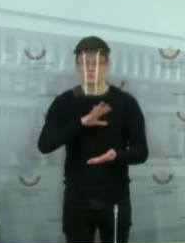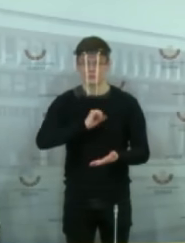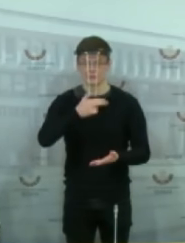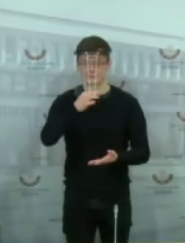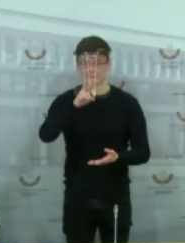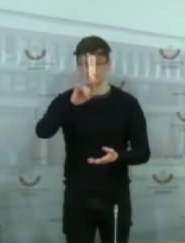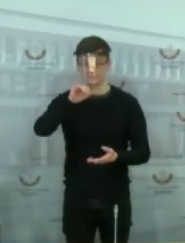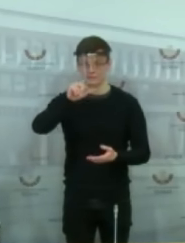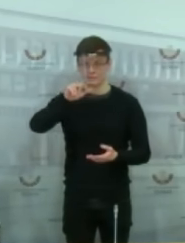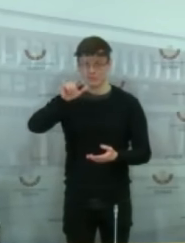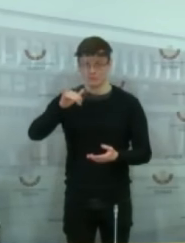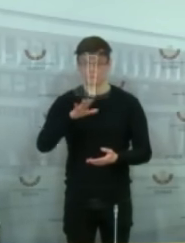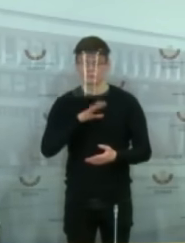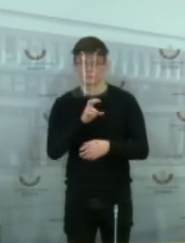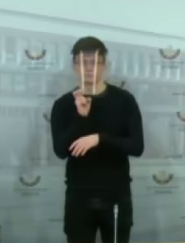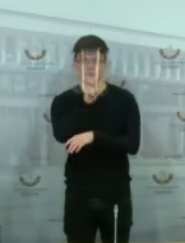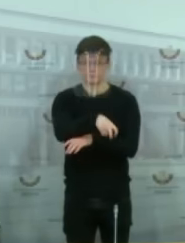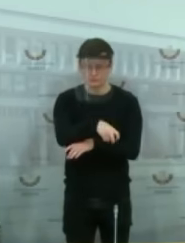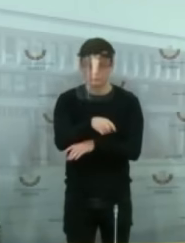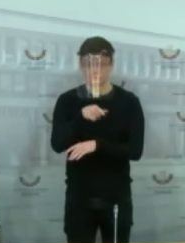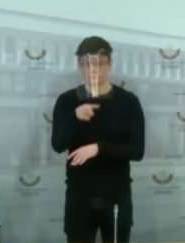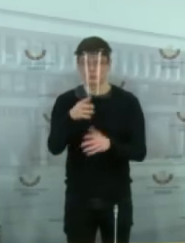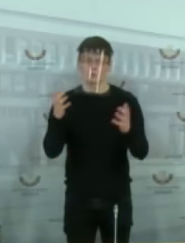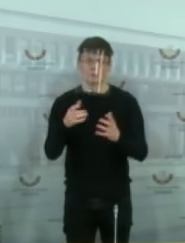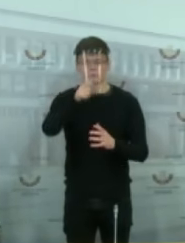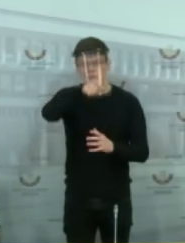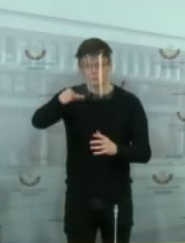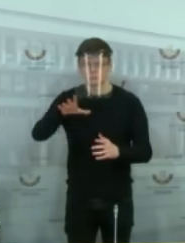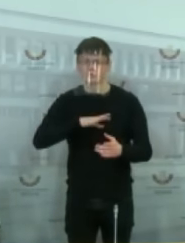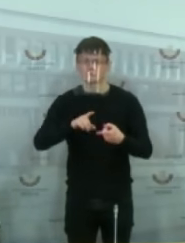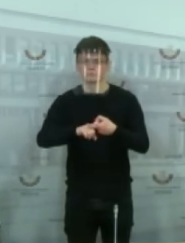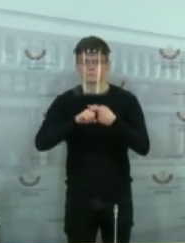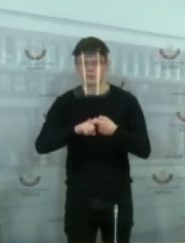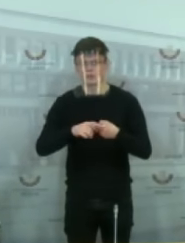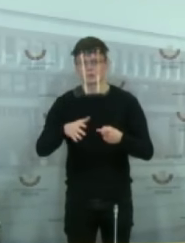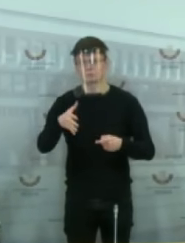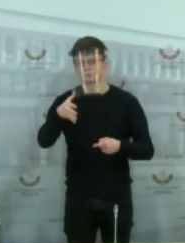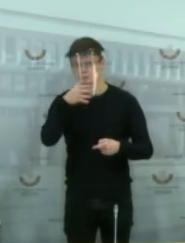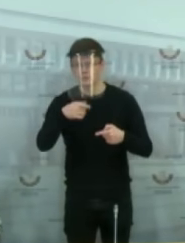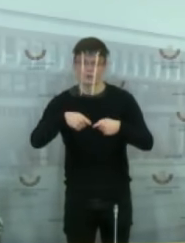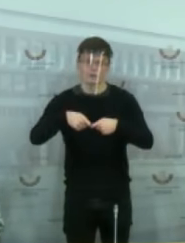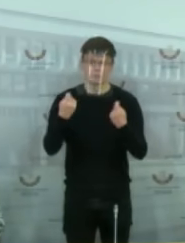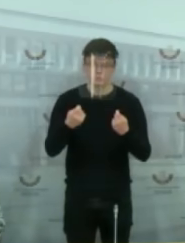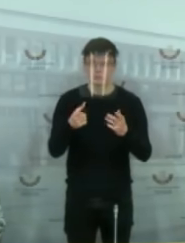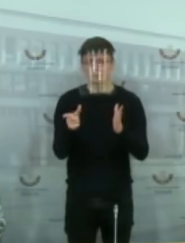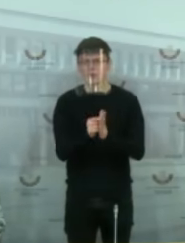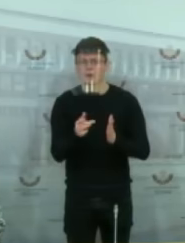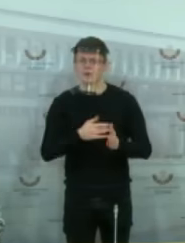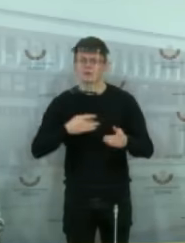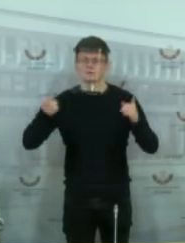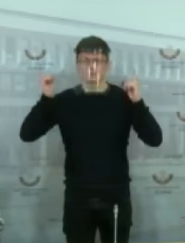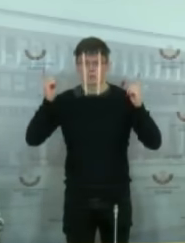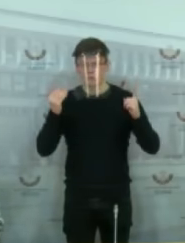kad globotinė užsikrėtė koronavirusu. Ar buvo nustatyta kažkokių pažeidimų pensionate, tiesiog galbūt nesilaikė saugumo